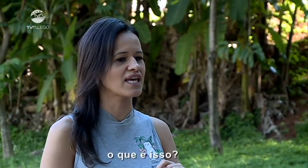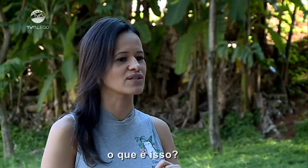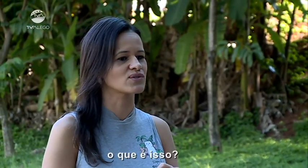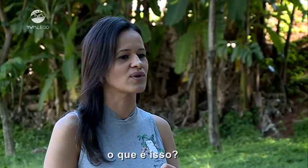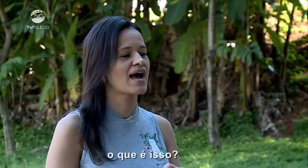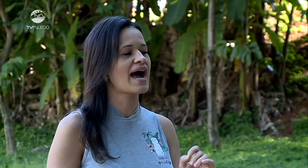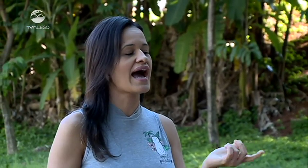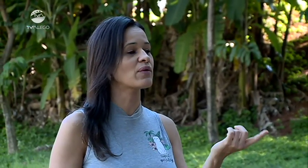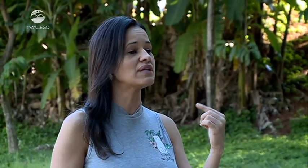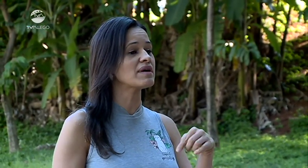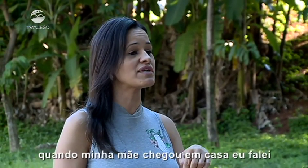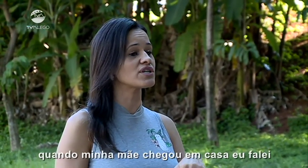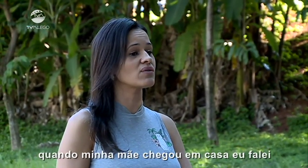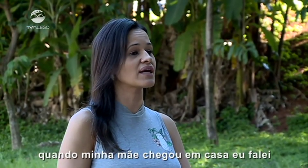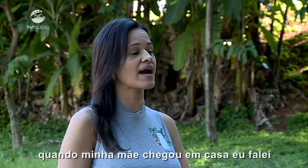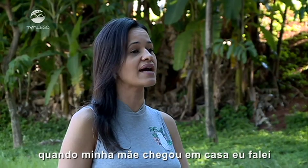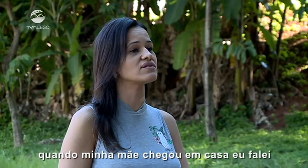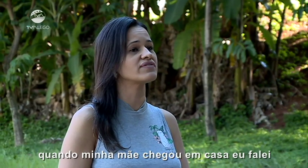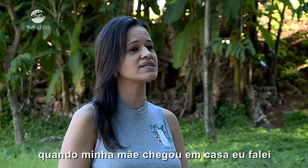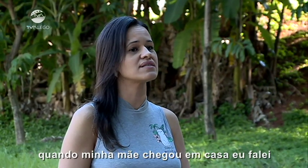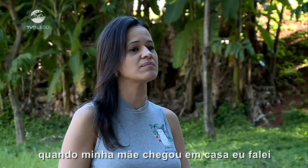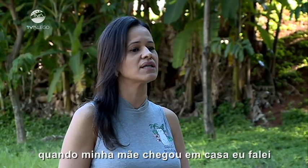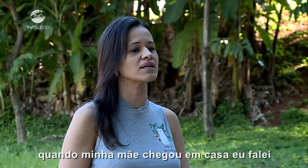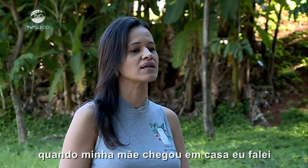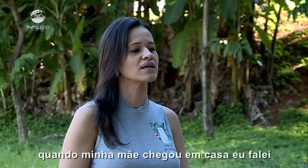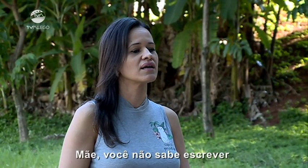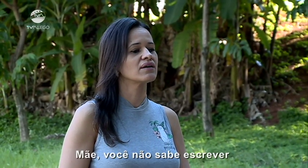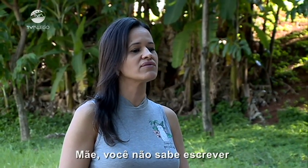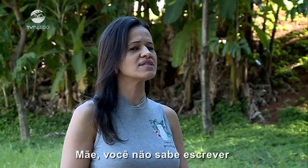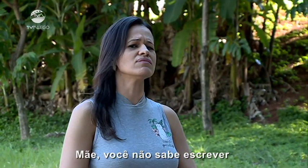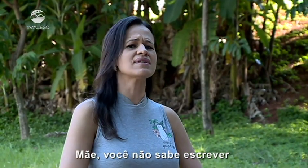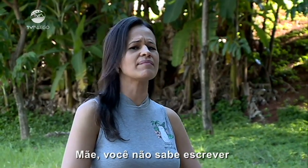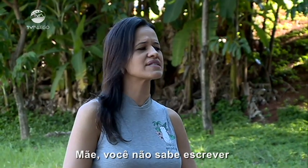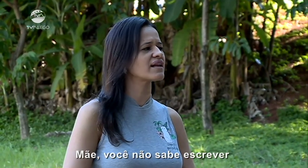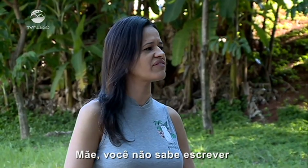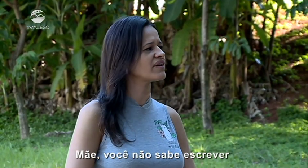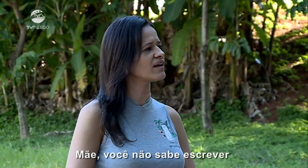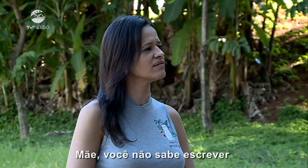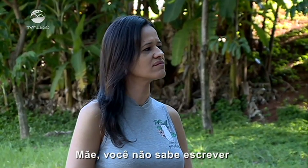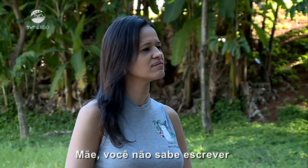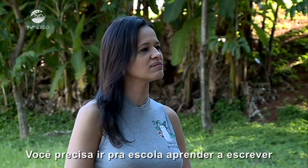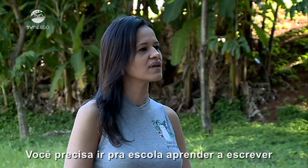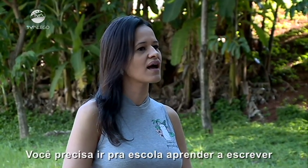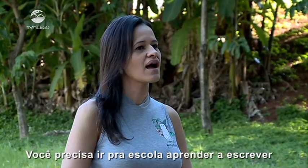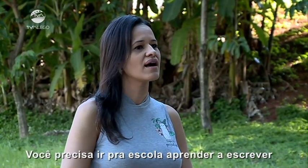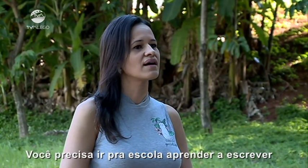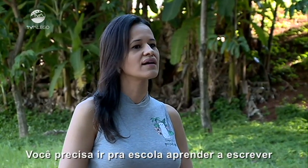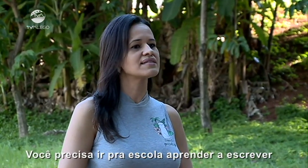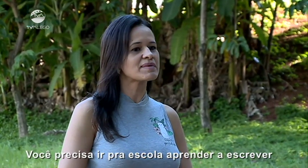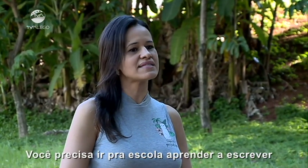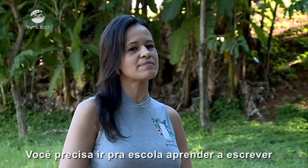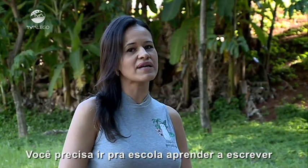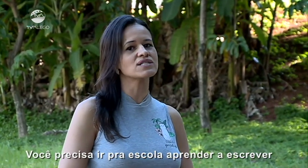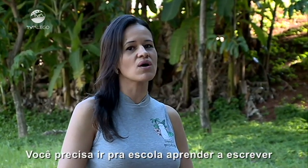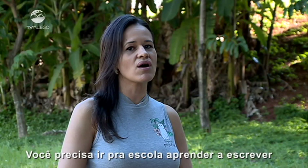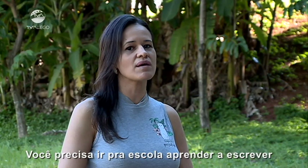isso? Aí quando minha mãe chegou em casa, eu falei assim, mãe, você não sabe escrever. Você precisa ir para a escola para